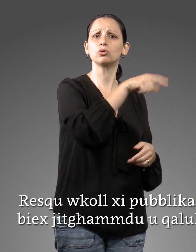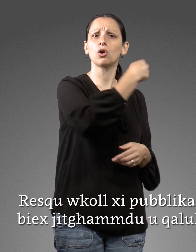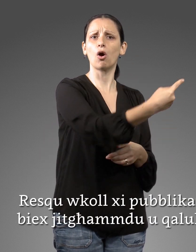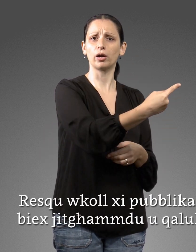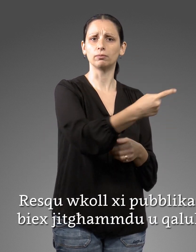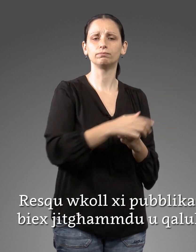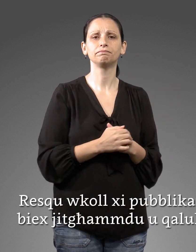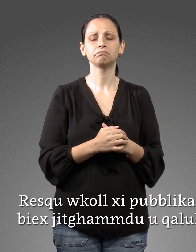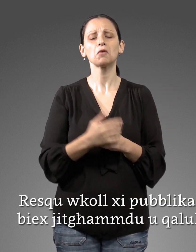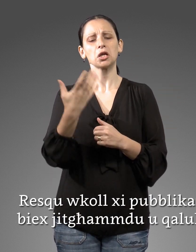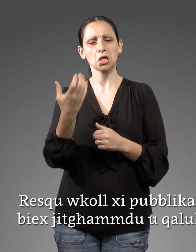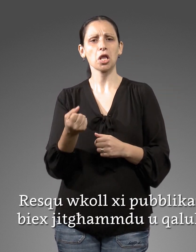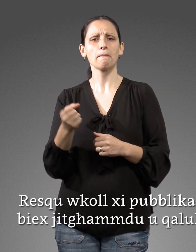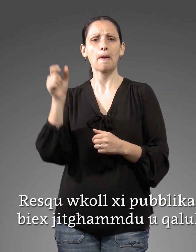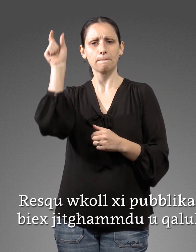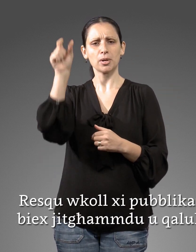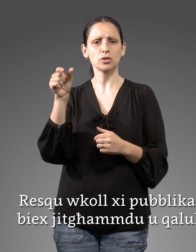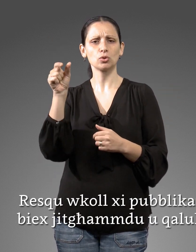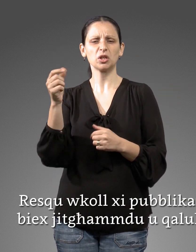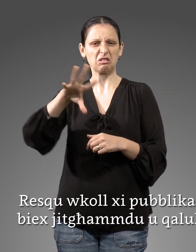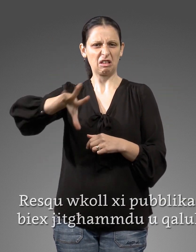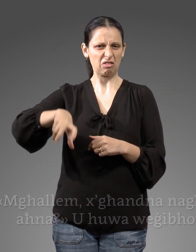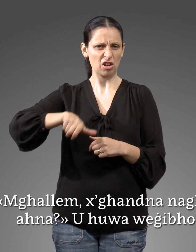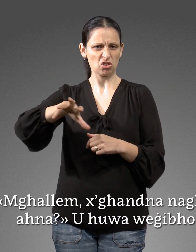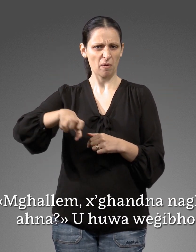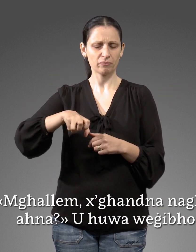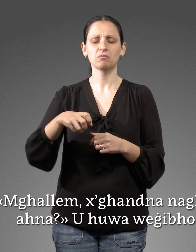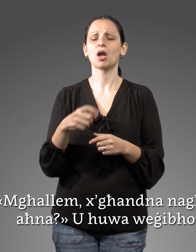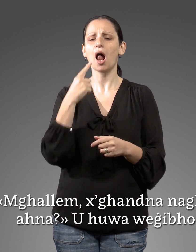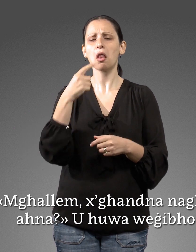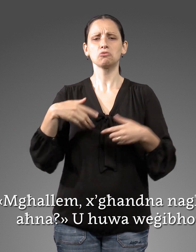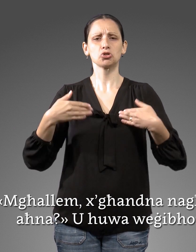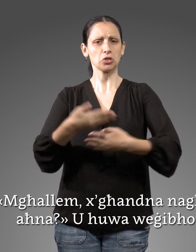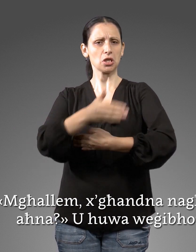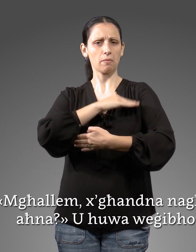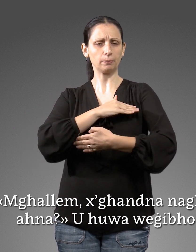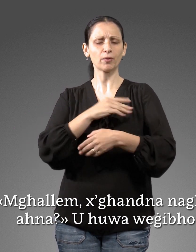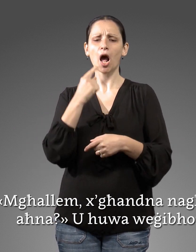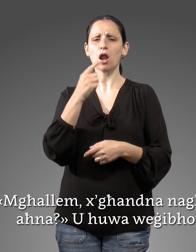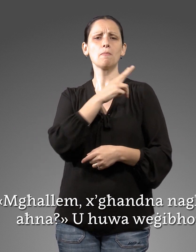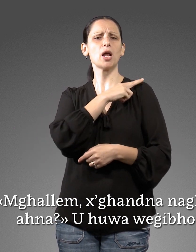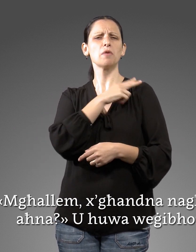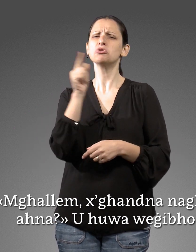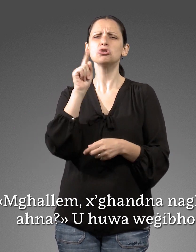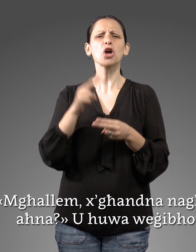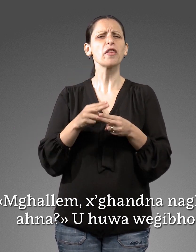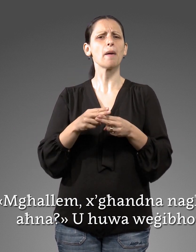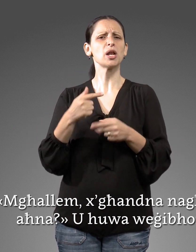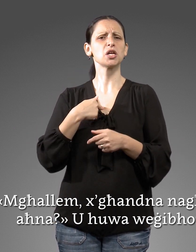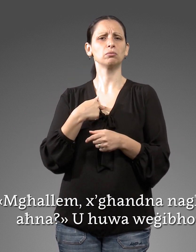u kolċi publikani biex jitamdu U għalulu ma l-lem Xħanna na' amlu aħna U għu